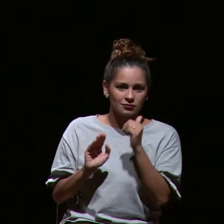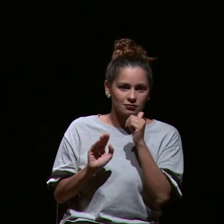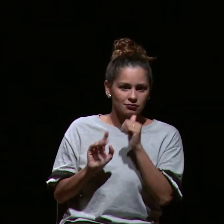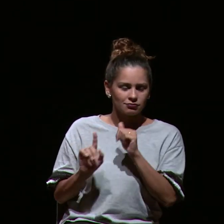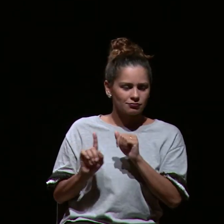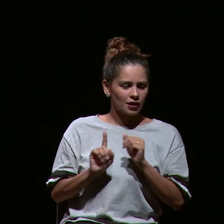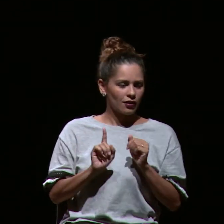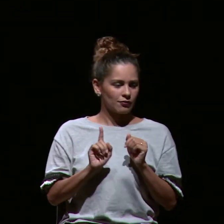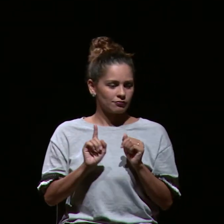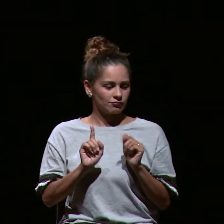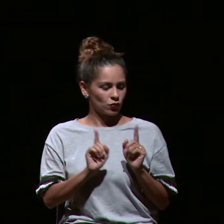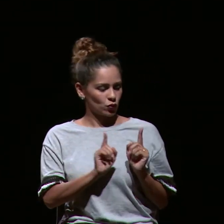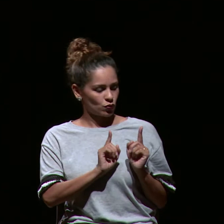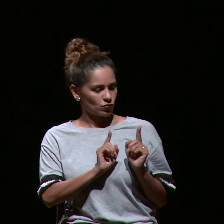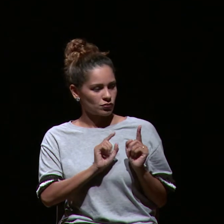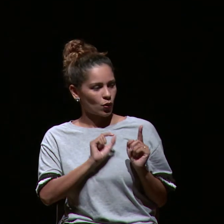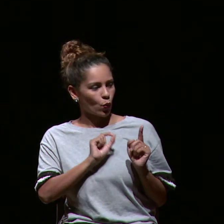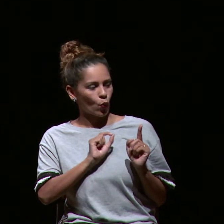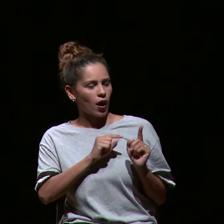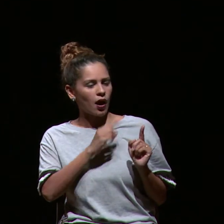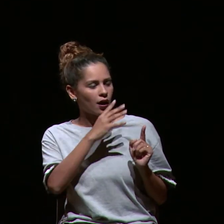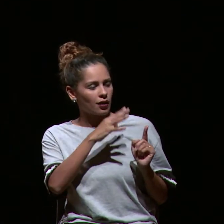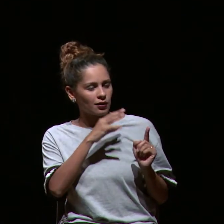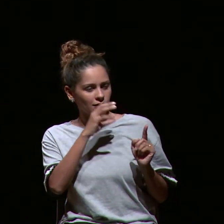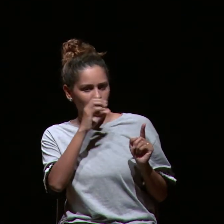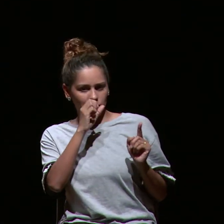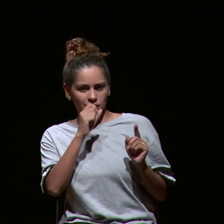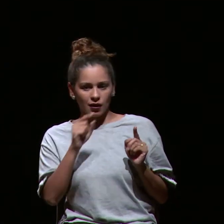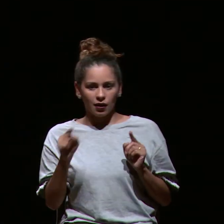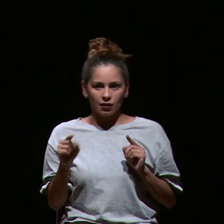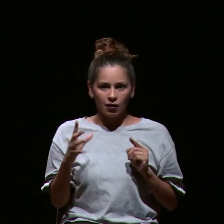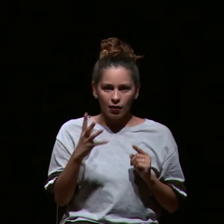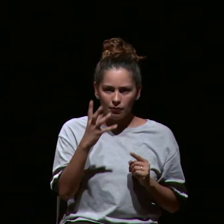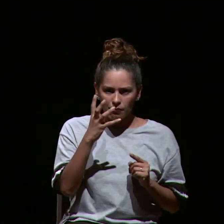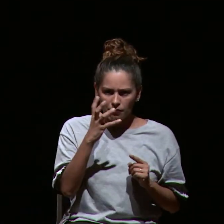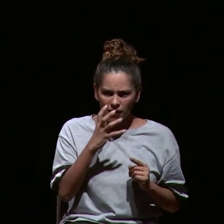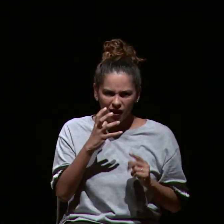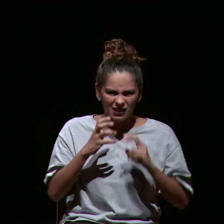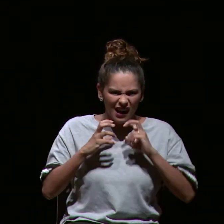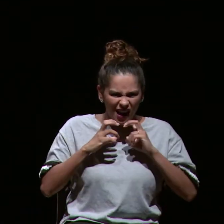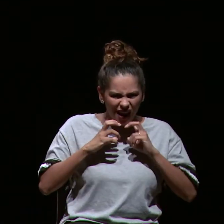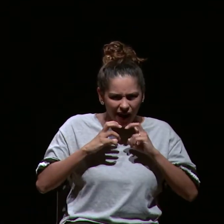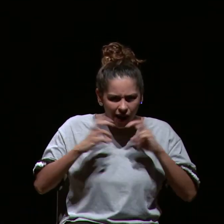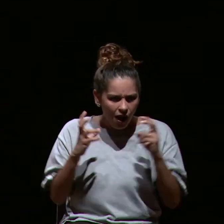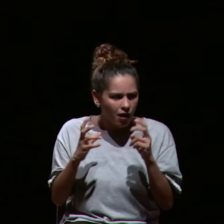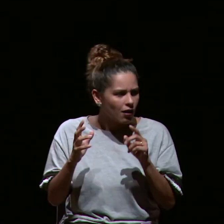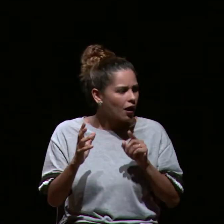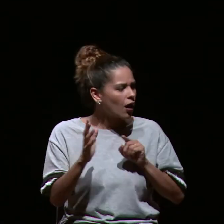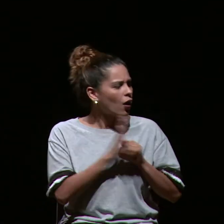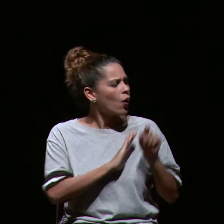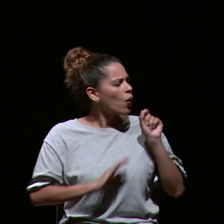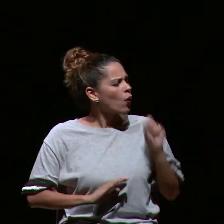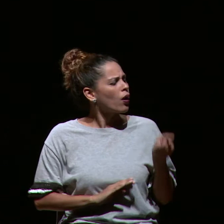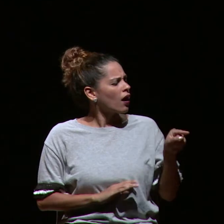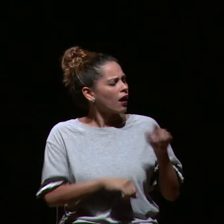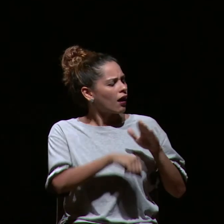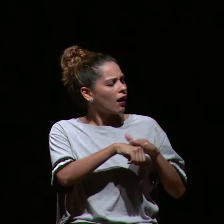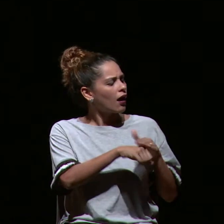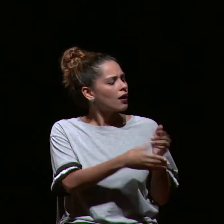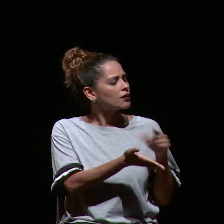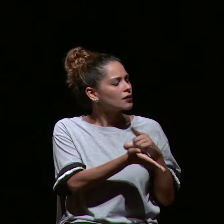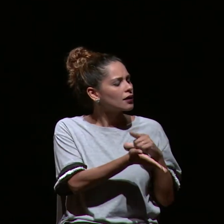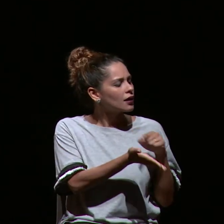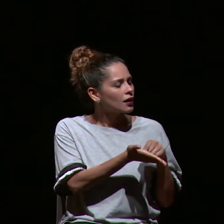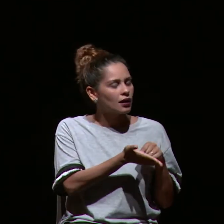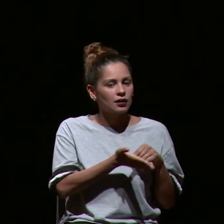lhe chamou a atenção o cheiro. Imediatamente colérica, com uma voz fortíssima e alterada, me perguntou: "O que tem nas mãos?"